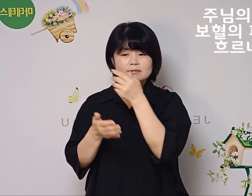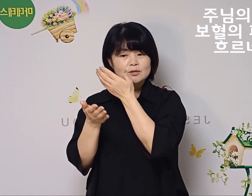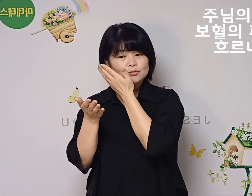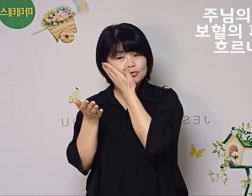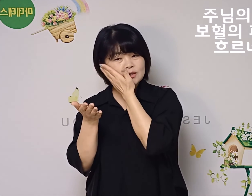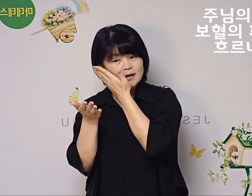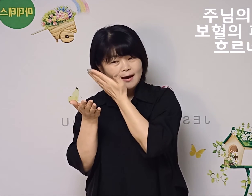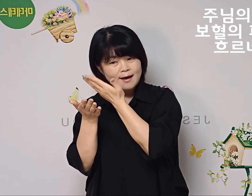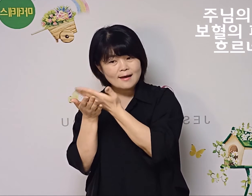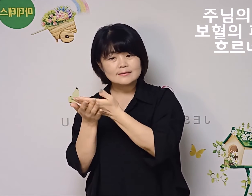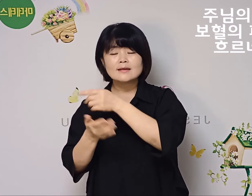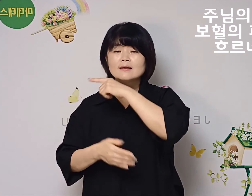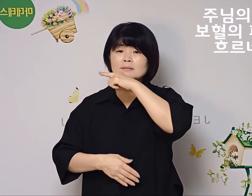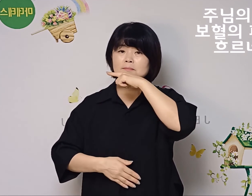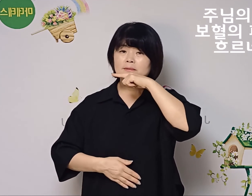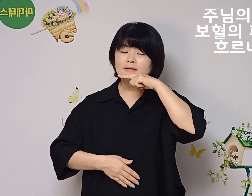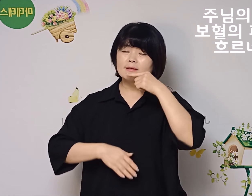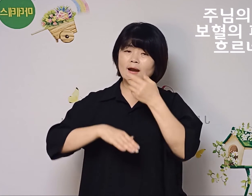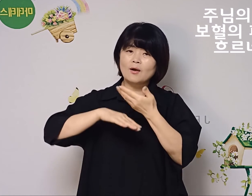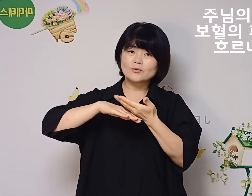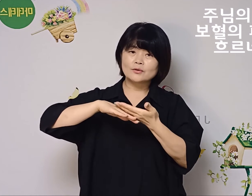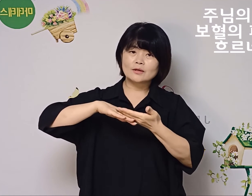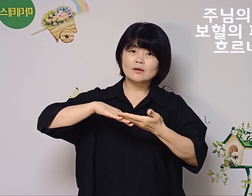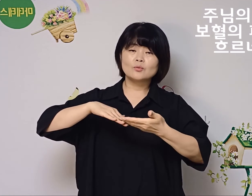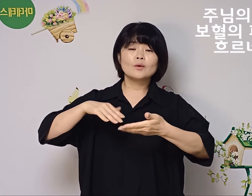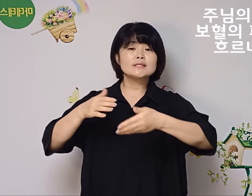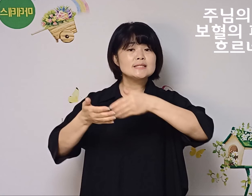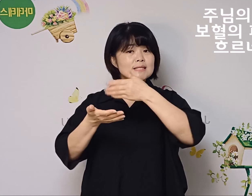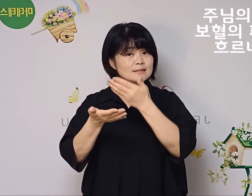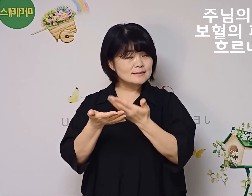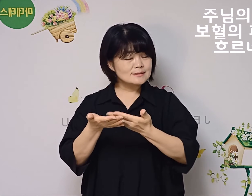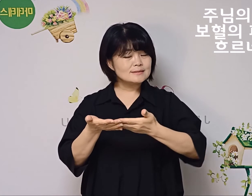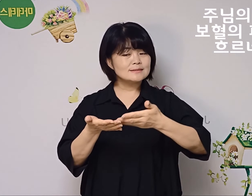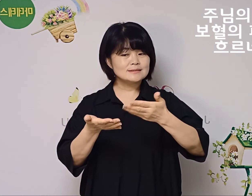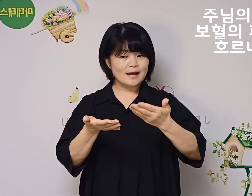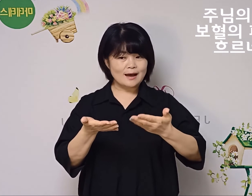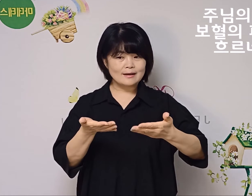그래서 귀한 피가 어떻게 해요? 똑같이 흐르다.